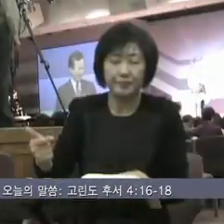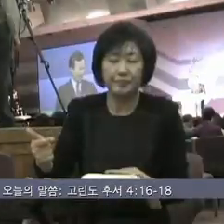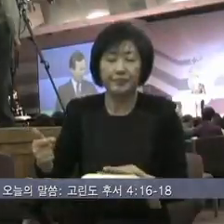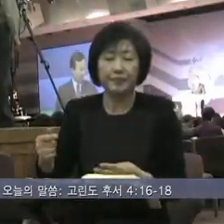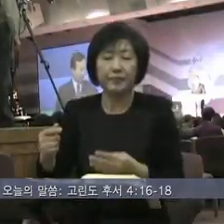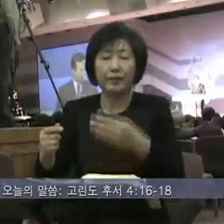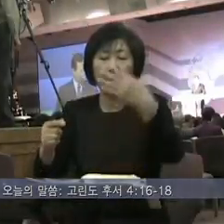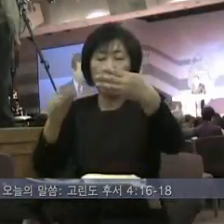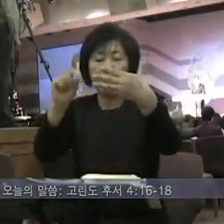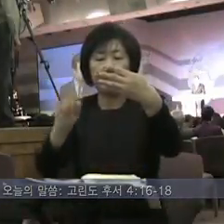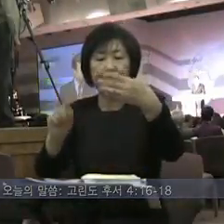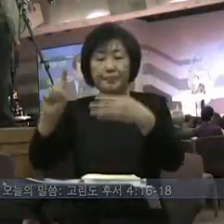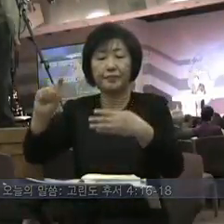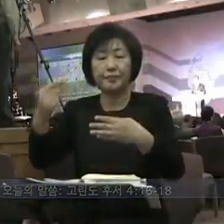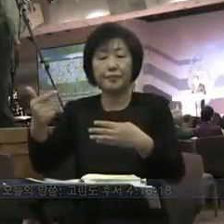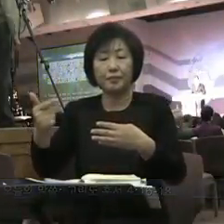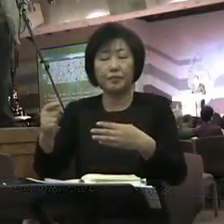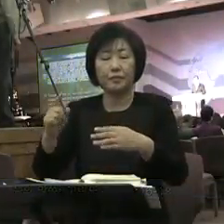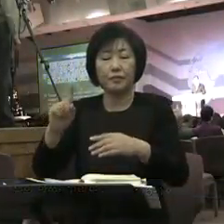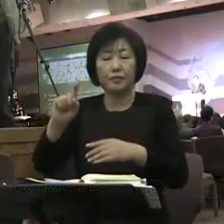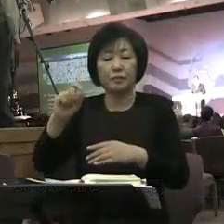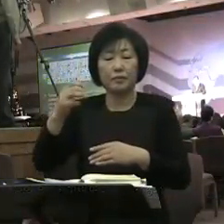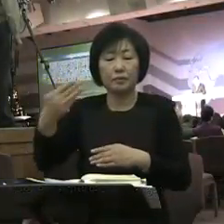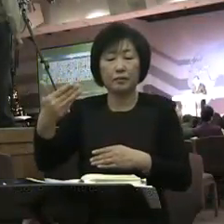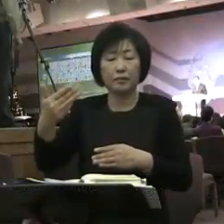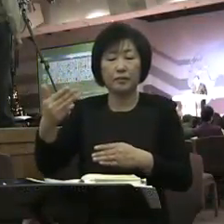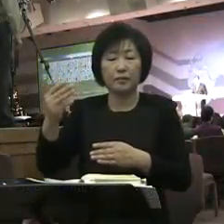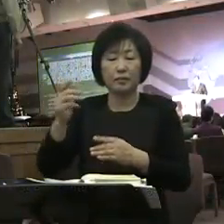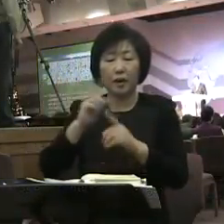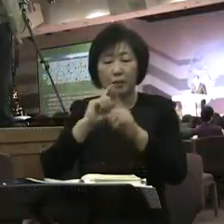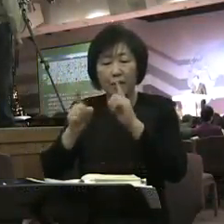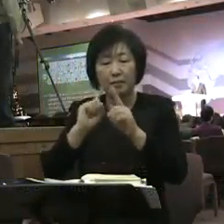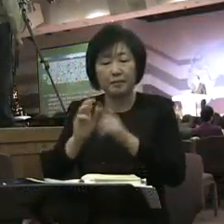고린도후서 4장 16절부터 18절의 말씀